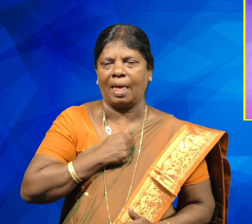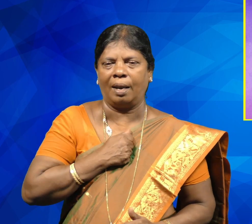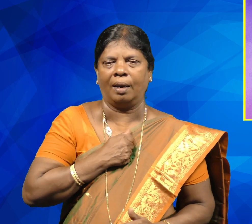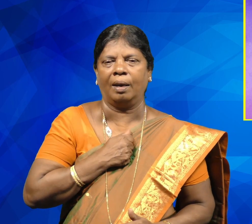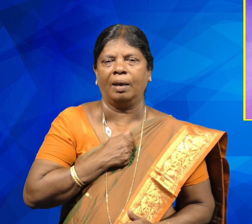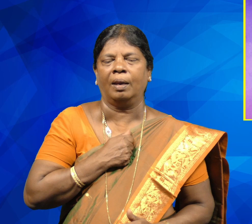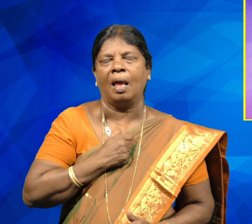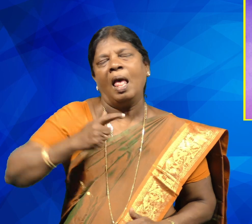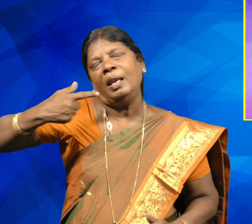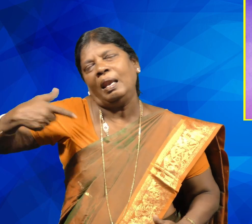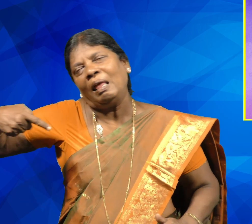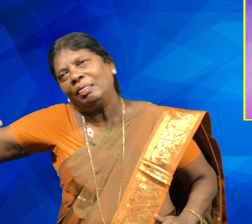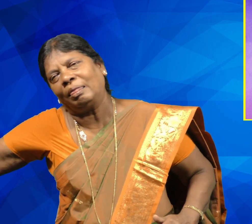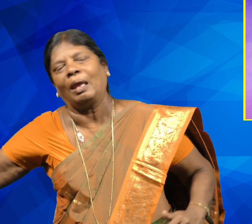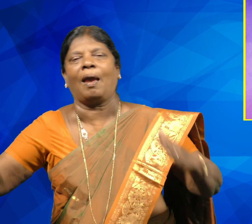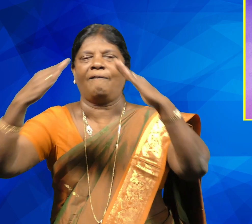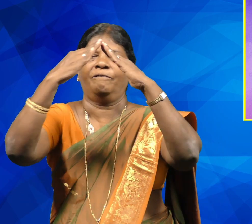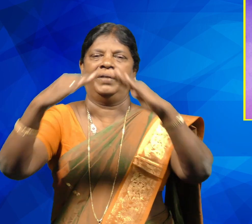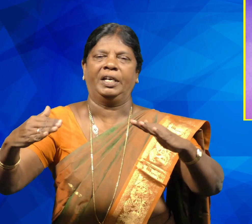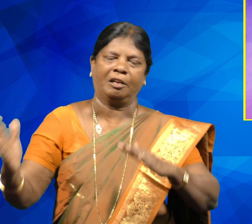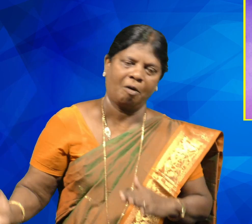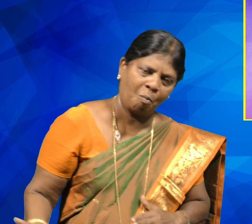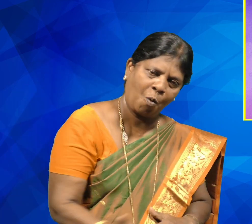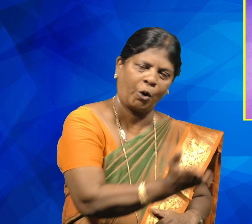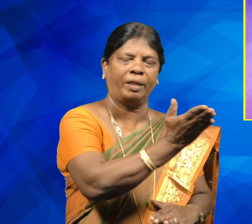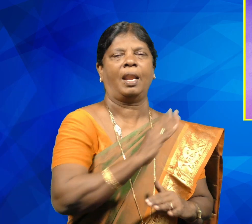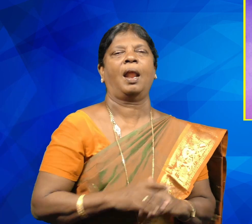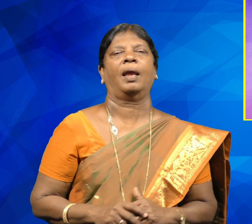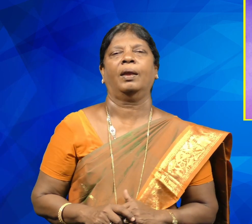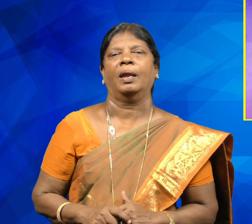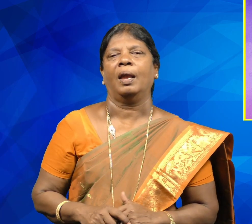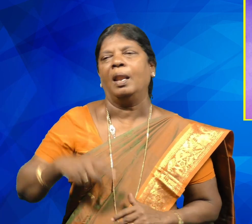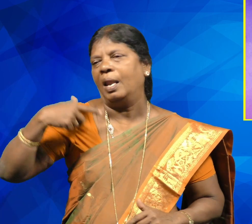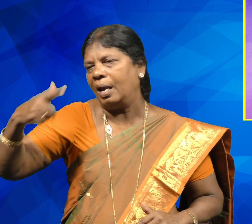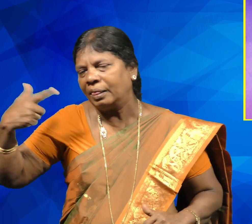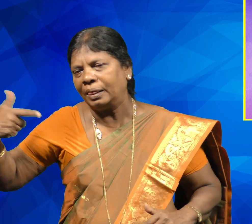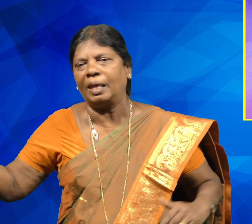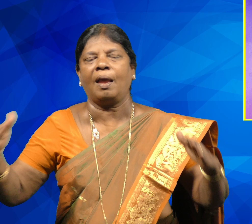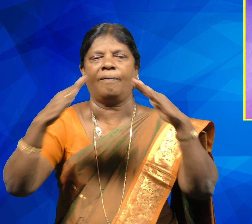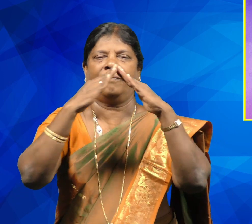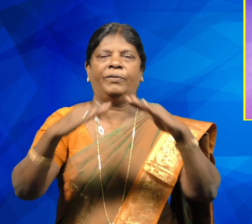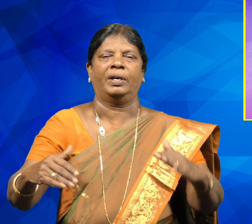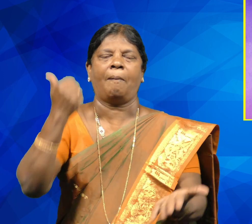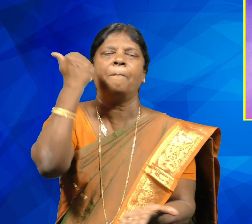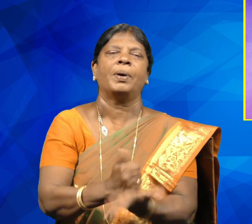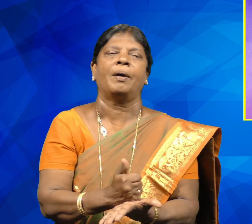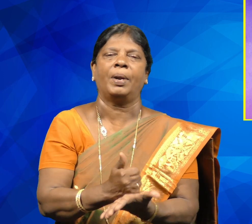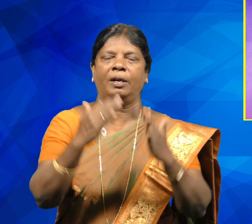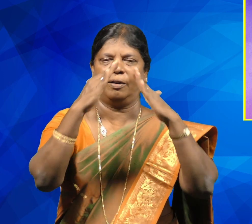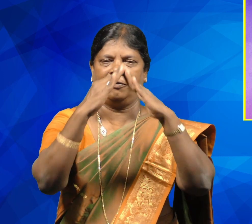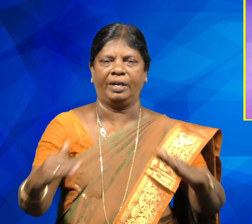மனுஷன் தன் நித்திய வீட்டுக்கு போகிறதுனாலே. நித்திய வீடு